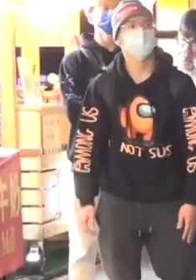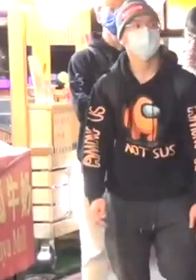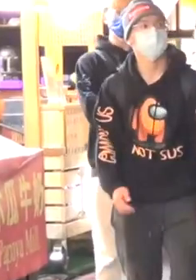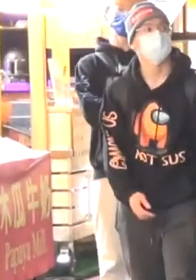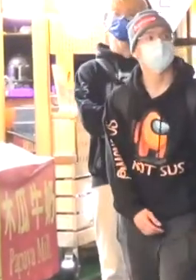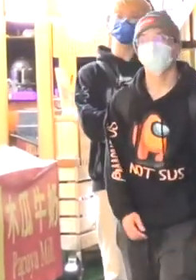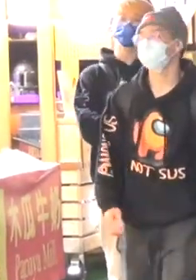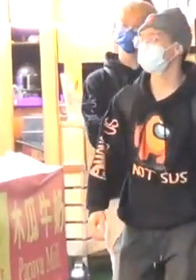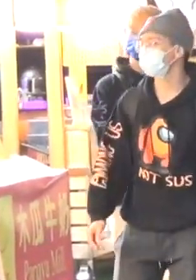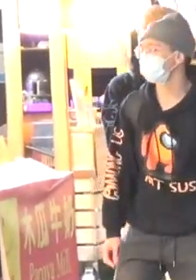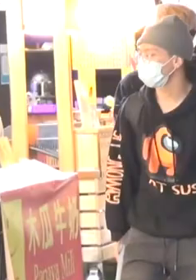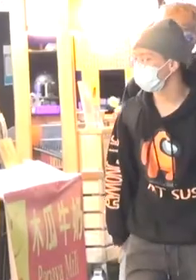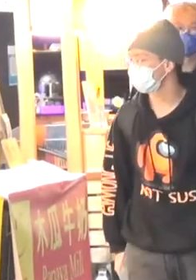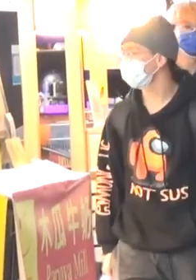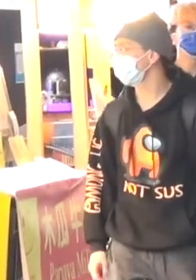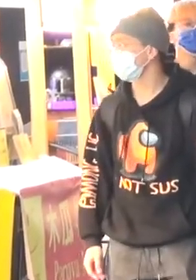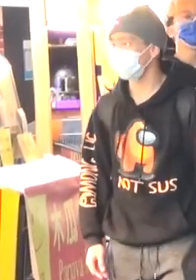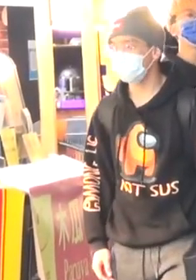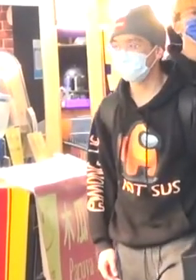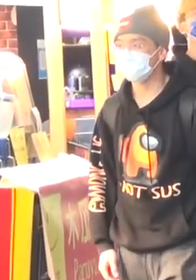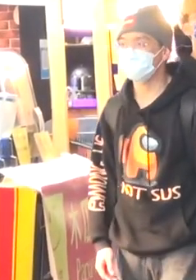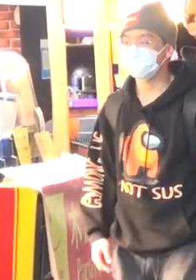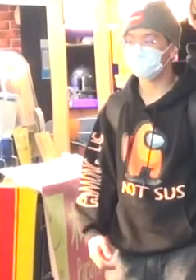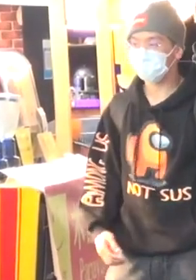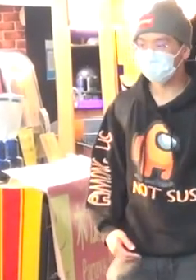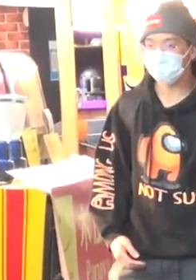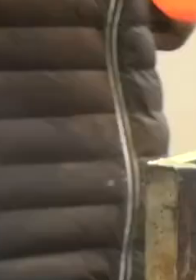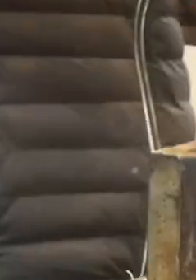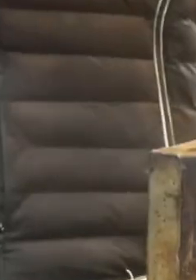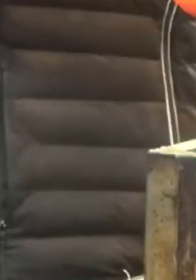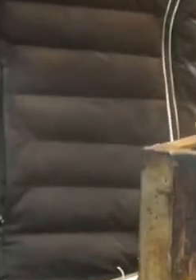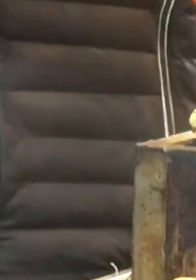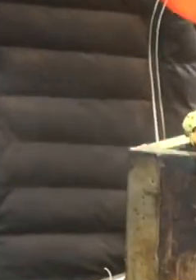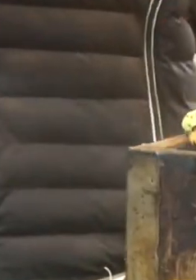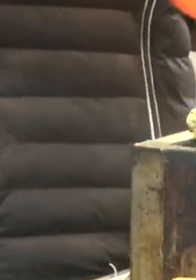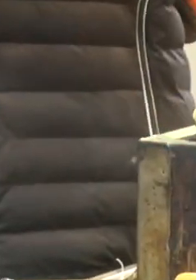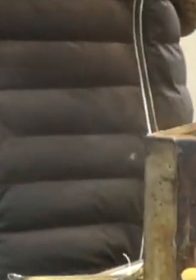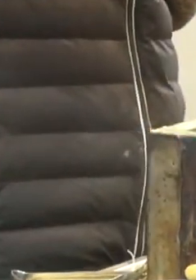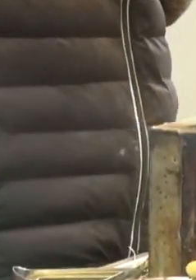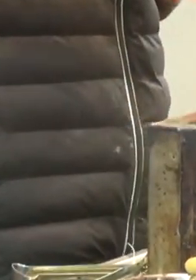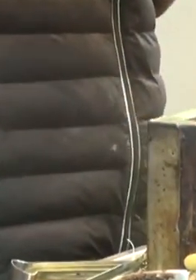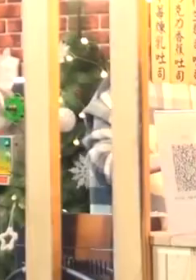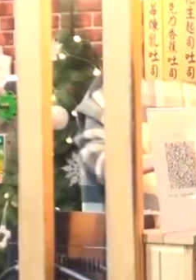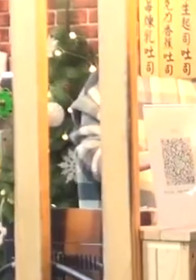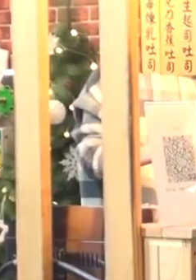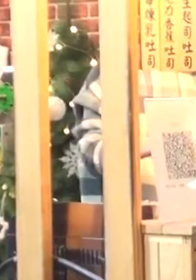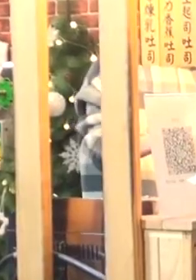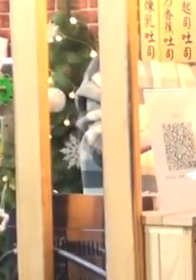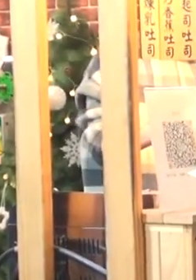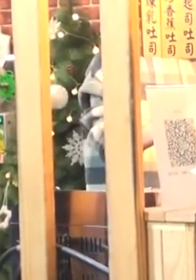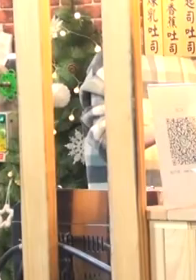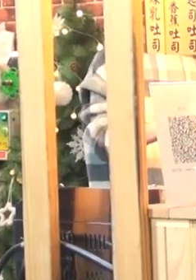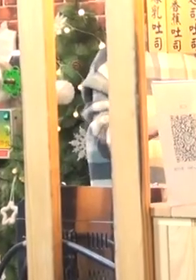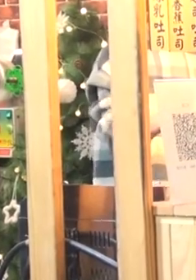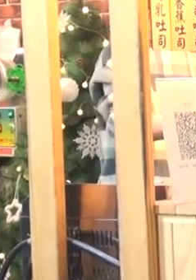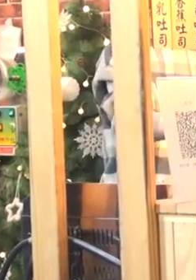实施3个月，会依照疫情状况滚动检讨。记者温君台北报道。